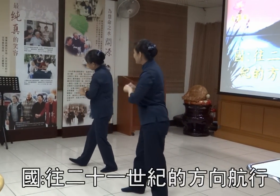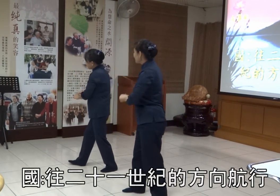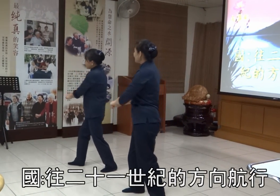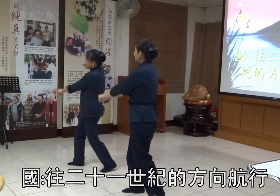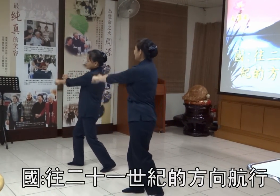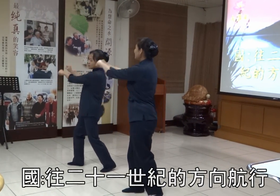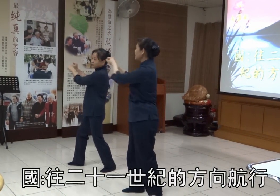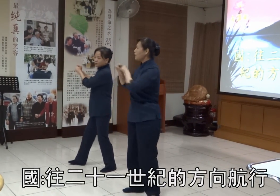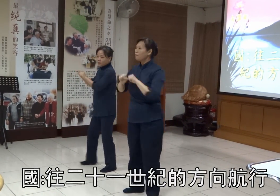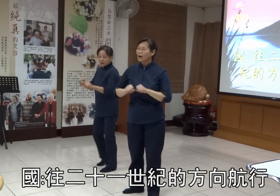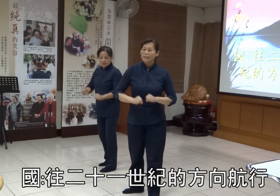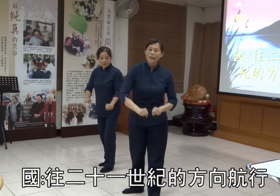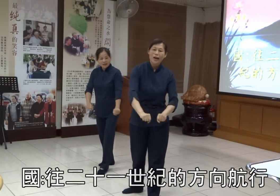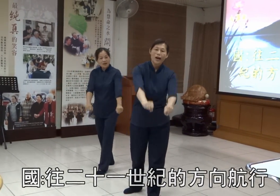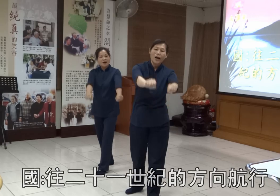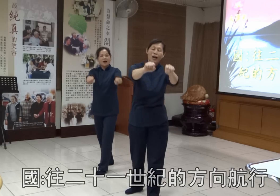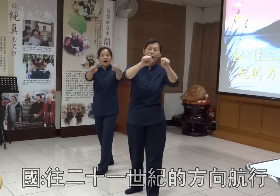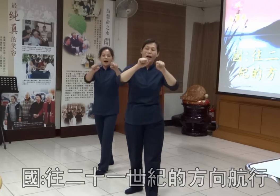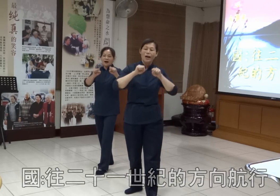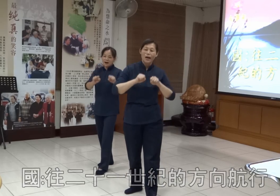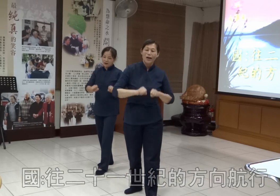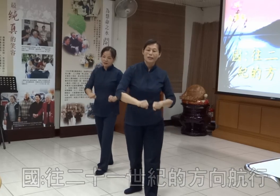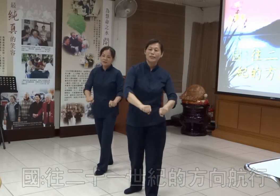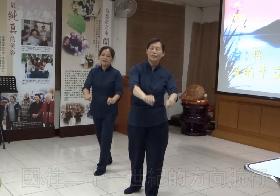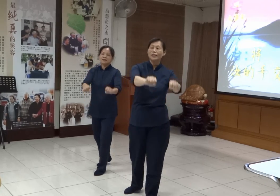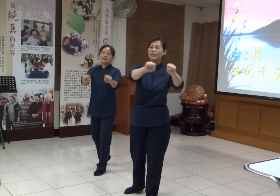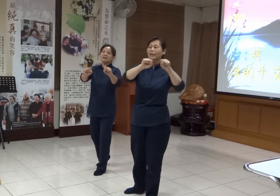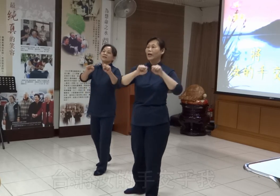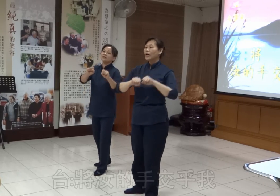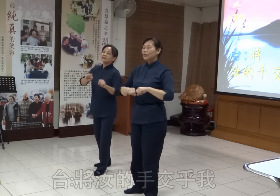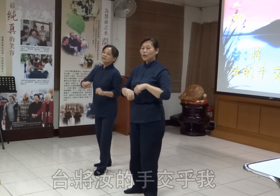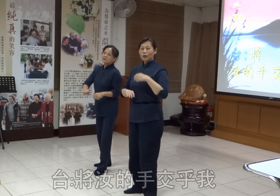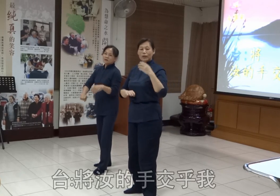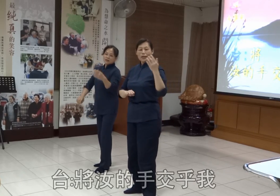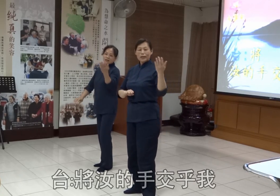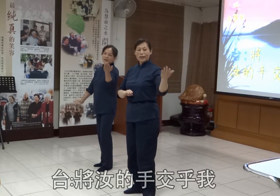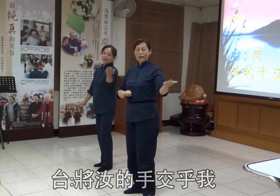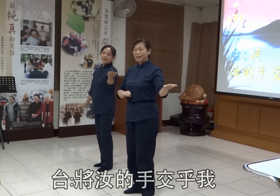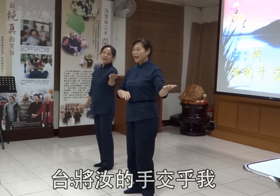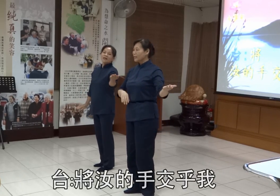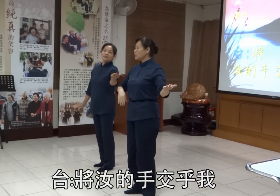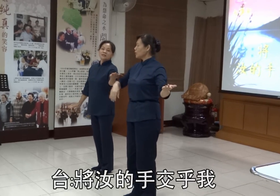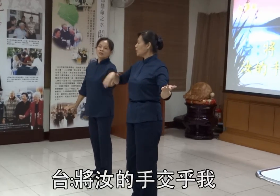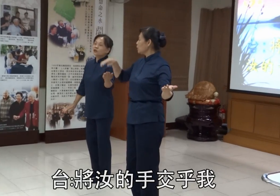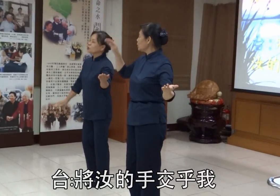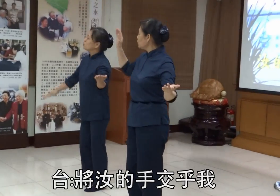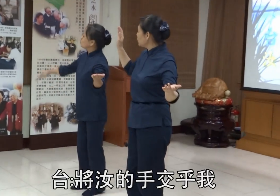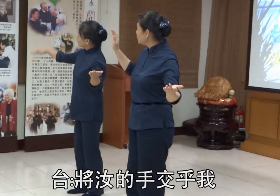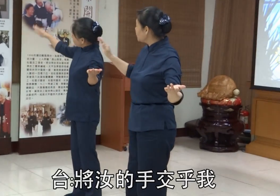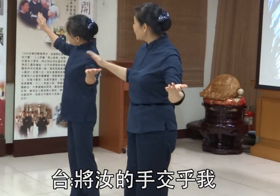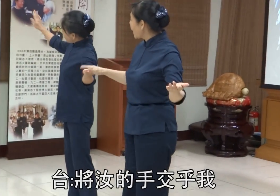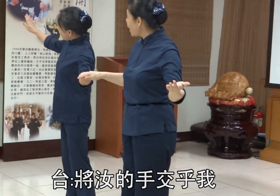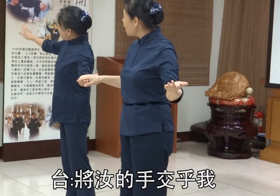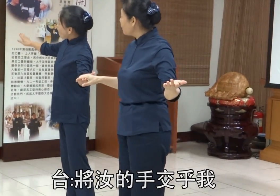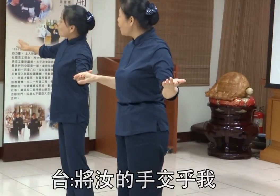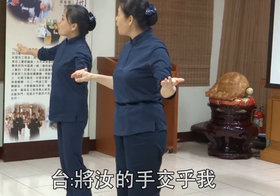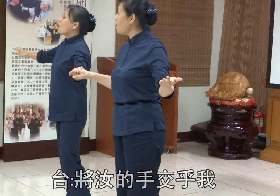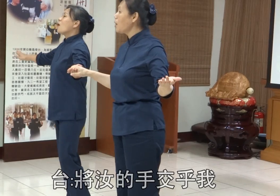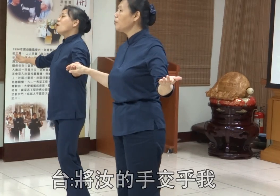一世纪的方向航行。兄弟的手交给